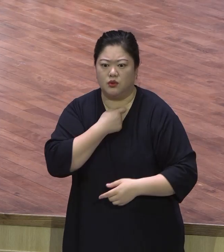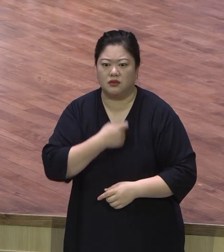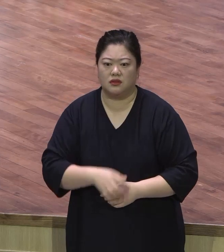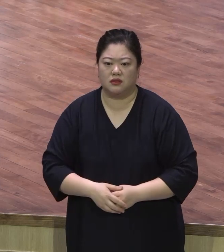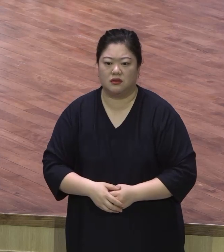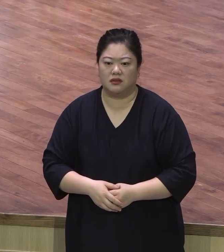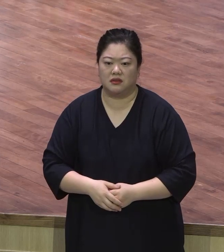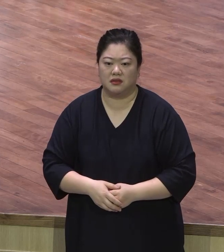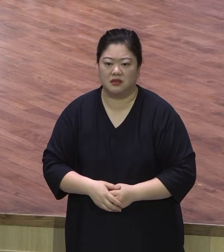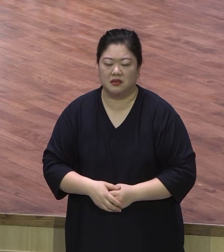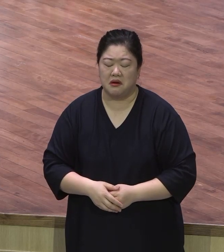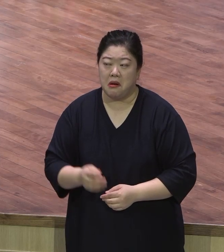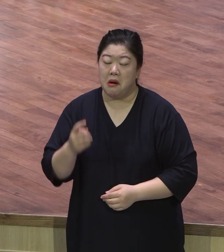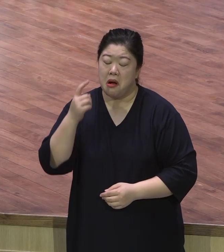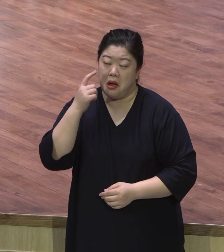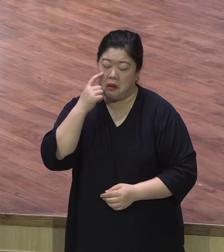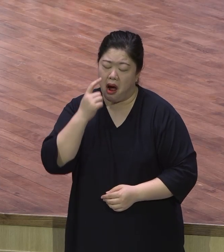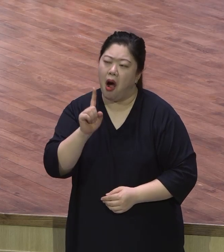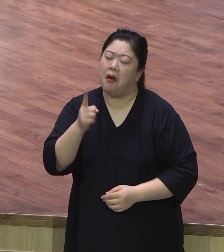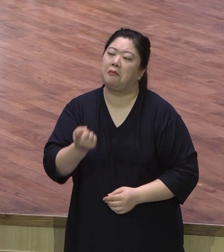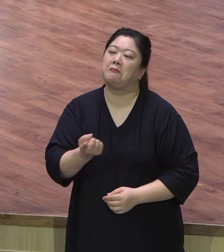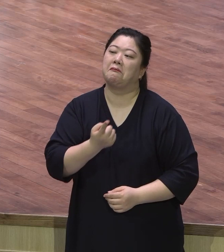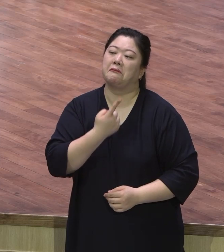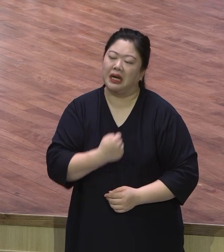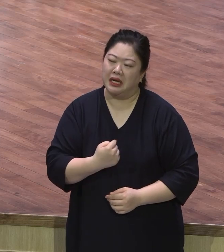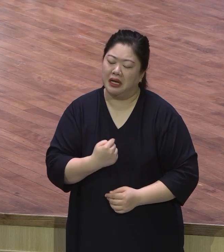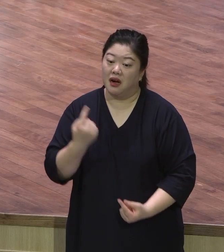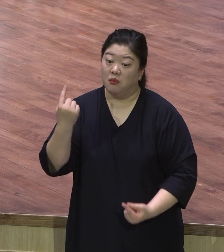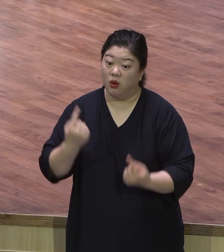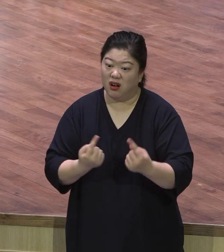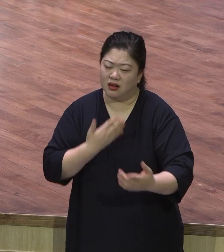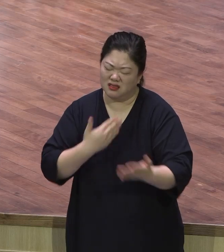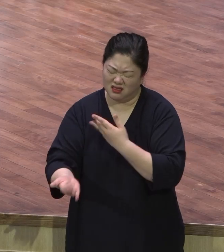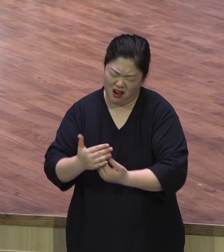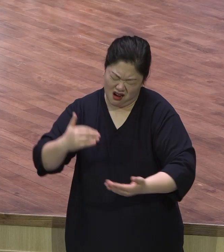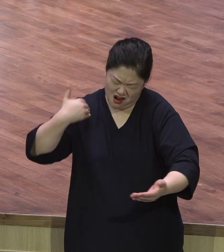영적인 욕심을 좀 과감하게 내는 자들 좀 나와야 되겠다